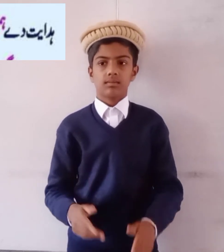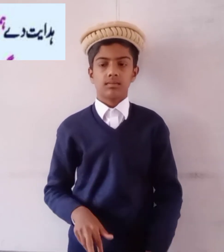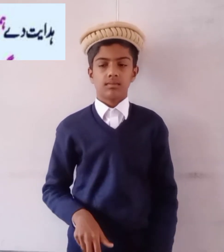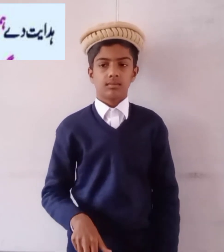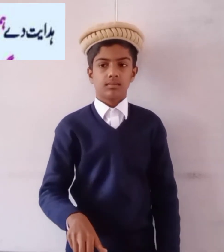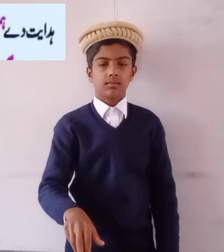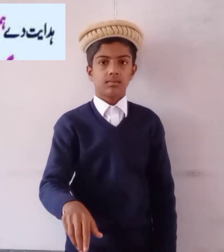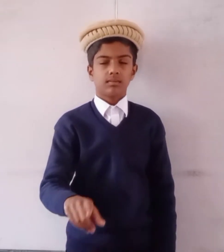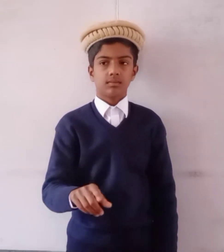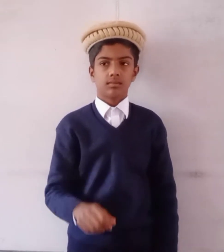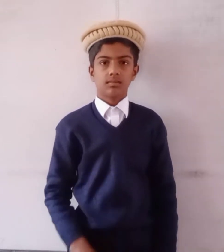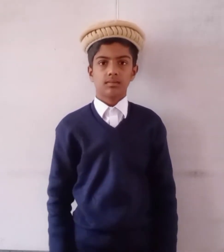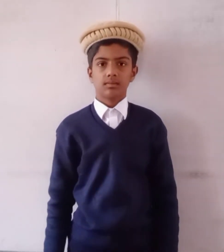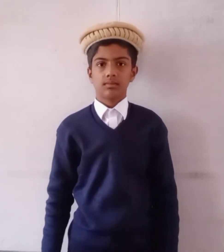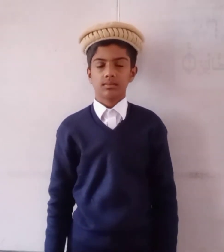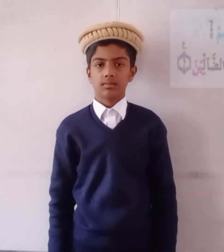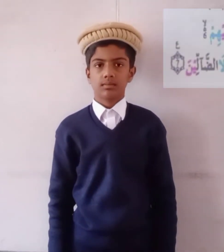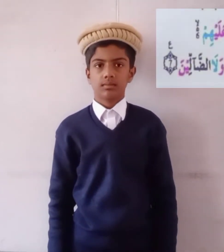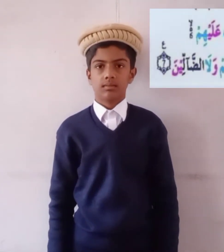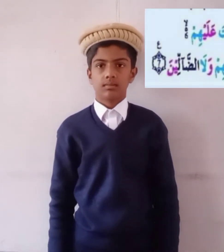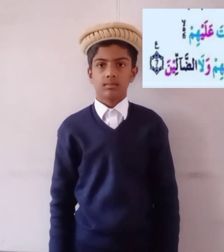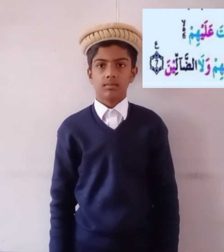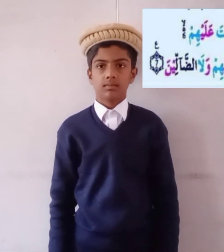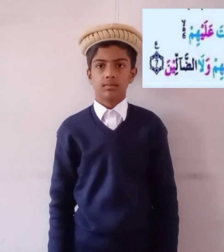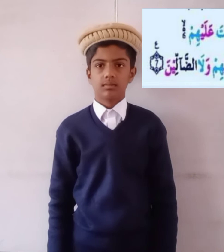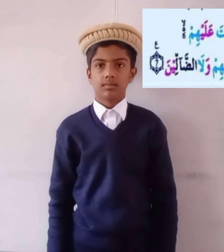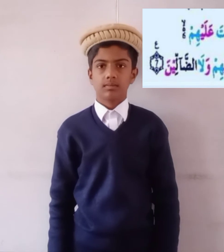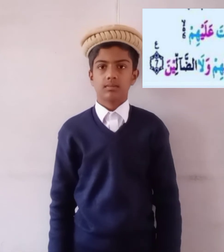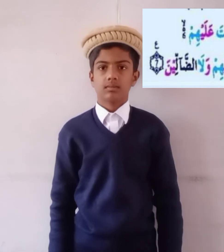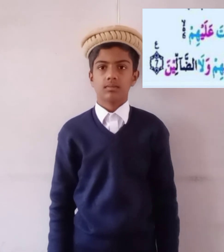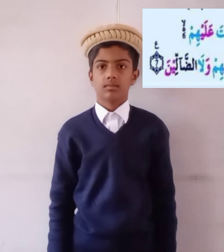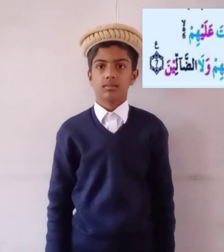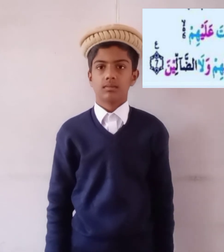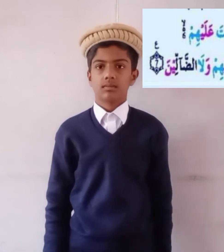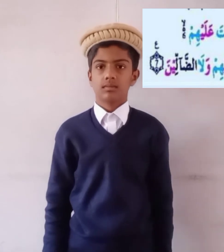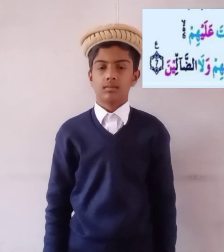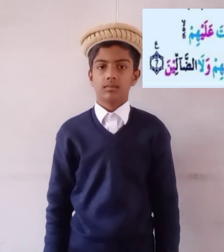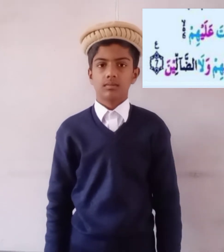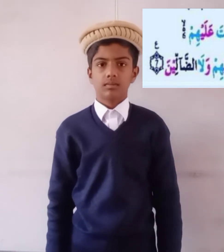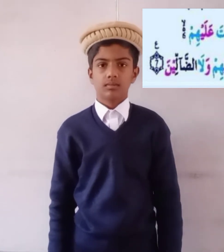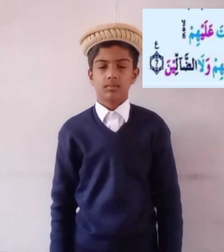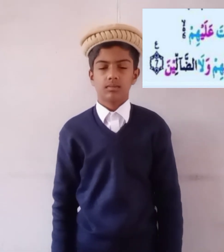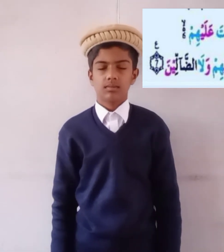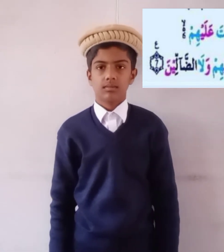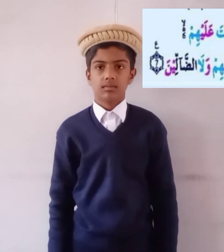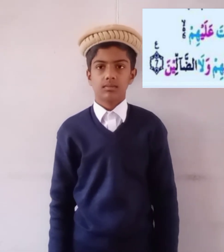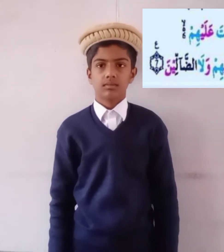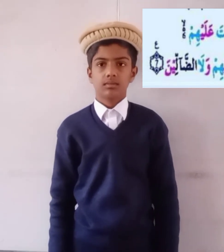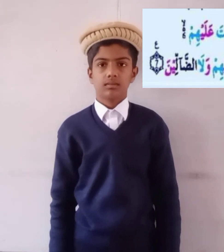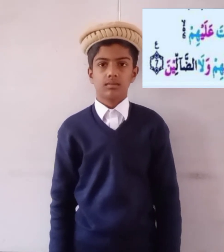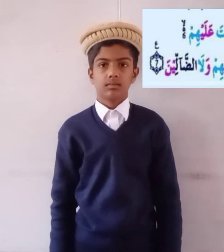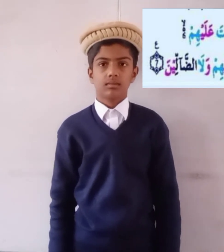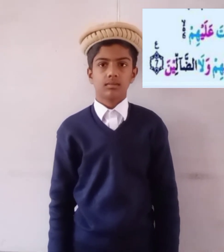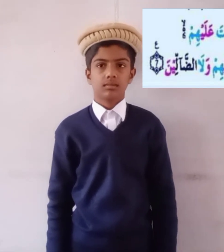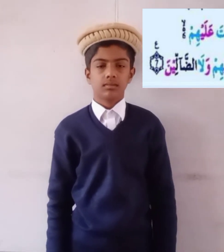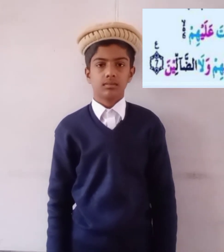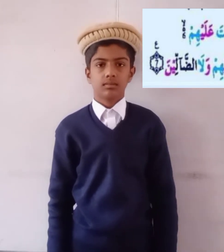چلا سراط اللہ دین انامتا علیہم غیر المغذوری علیہم